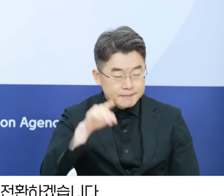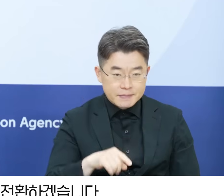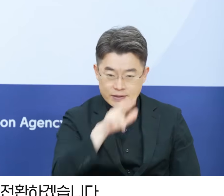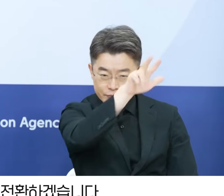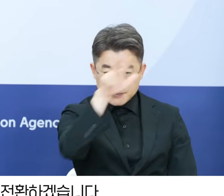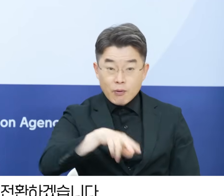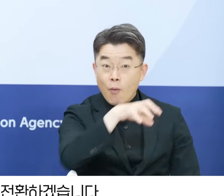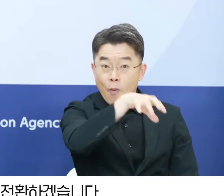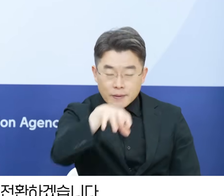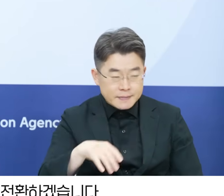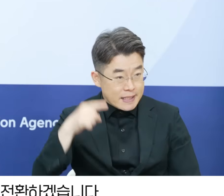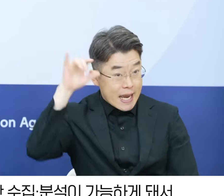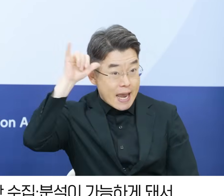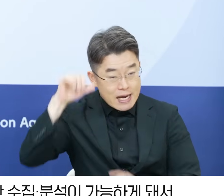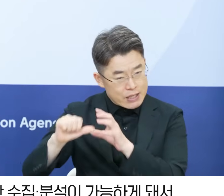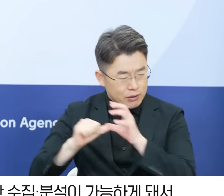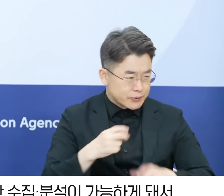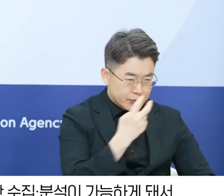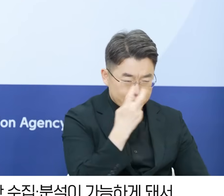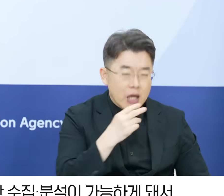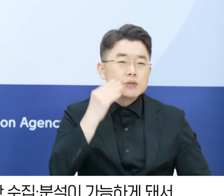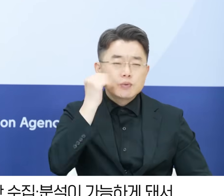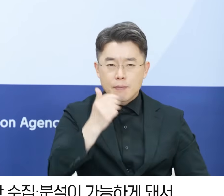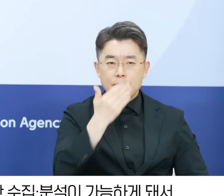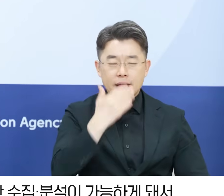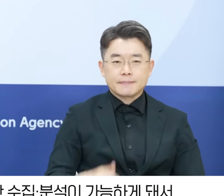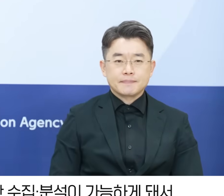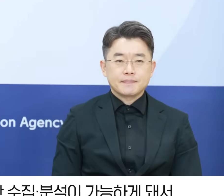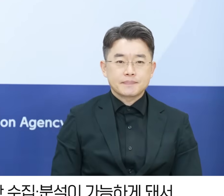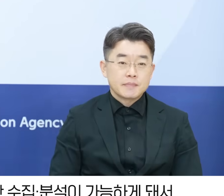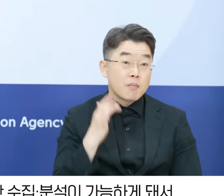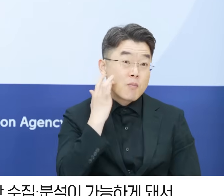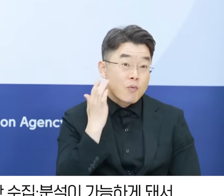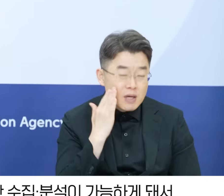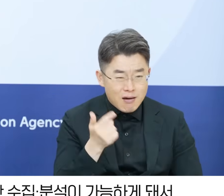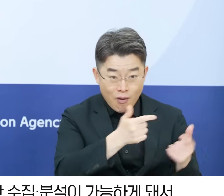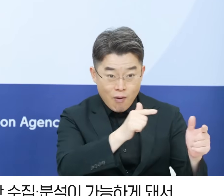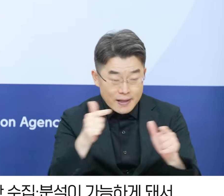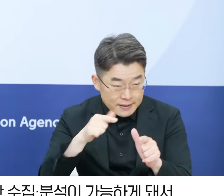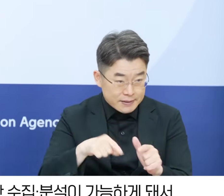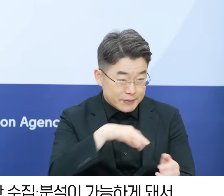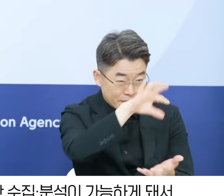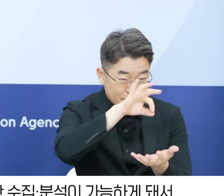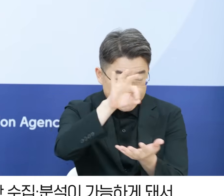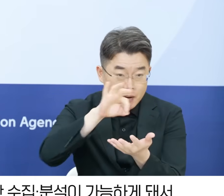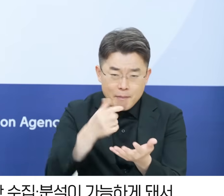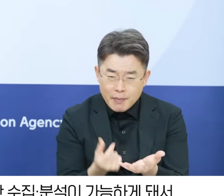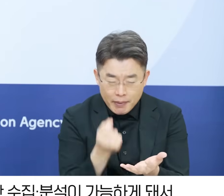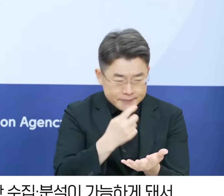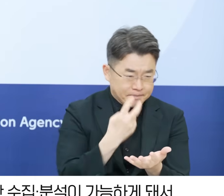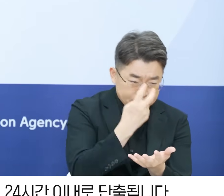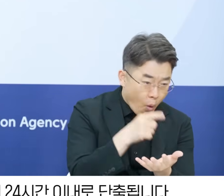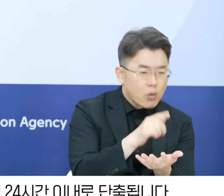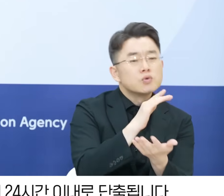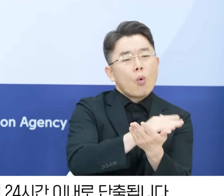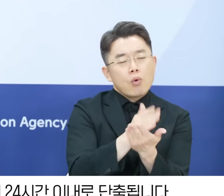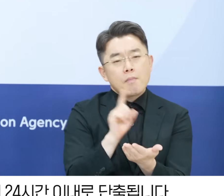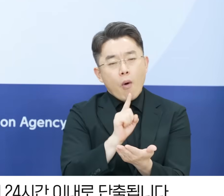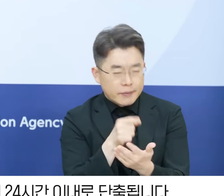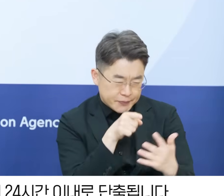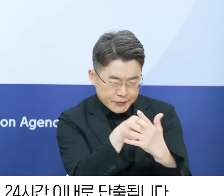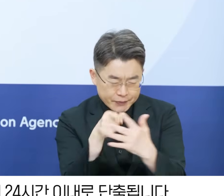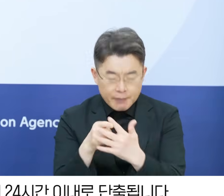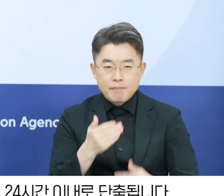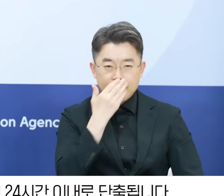체계로 전환하겠습니다. 이를 통해서 매개체 정보 실시간 수집 분석이 가능하게 돼서 감시